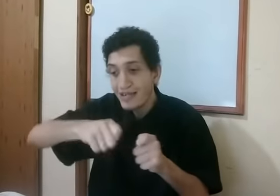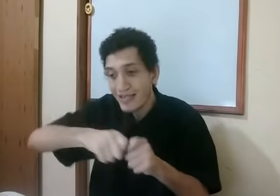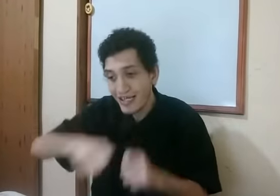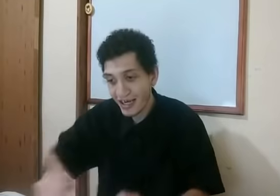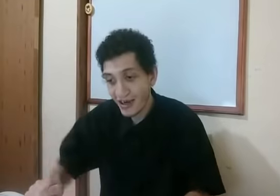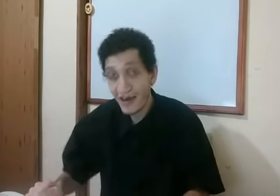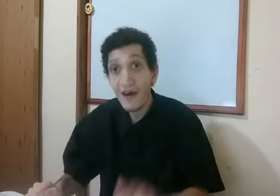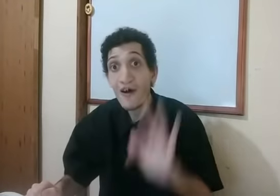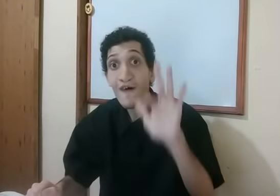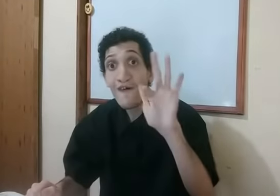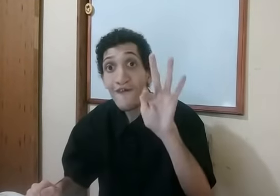Fazer.